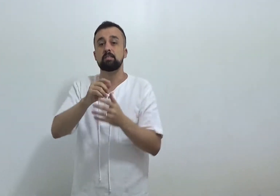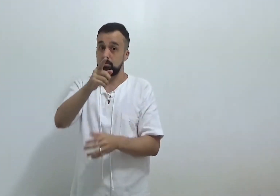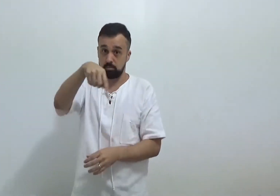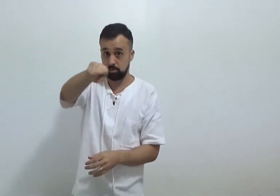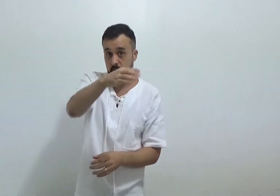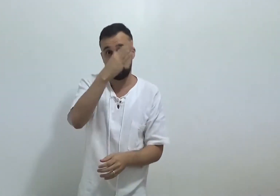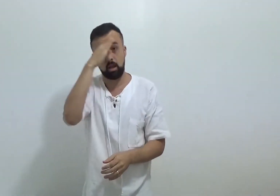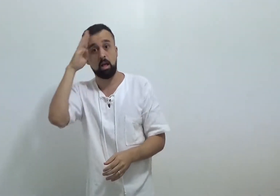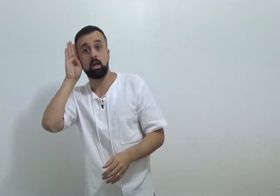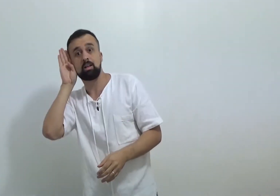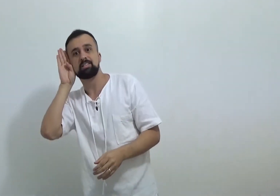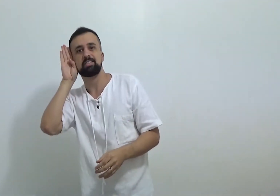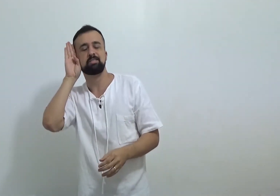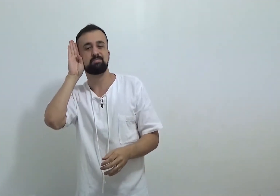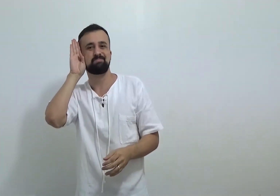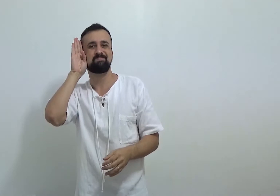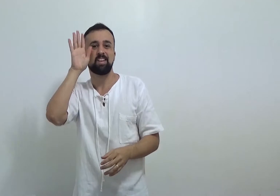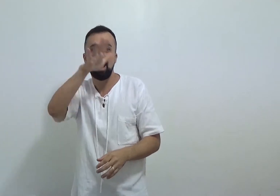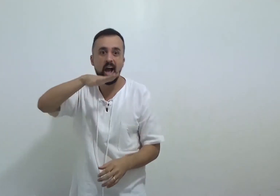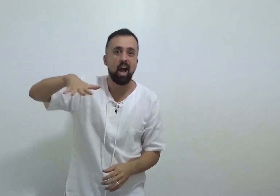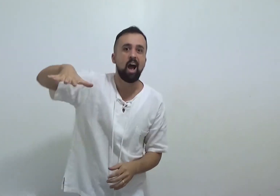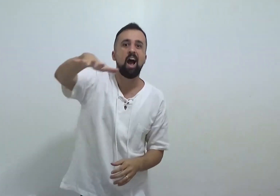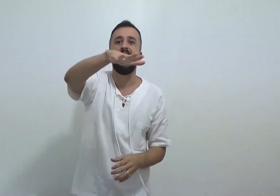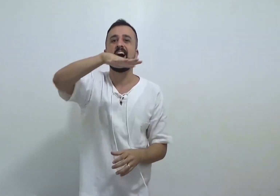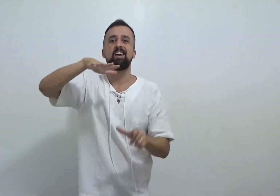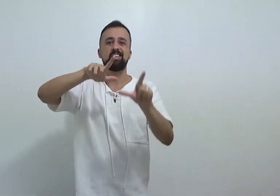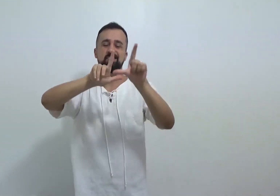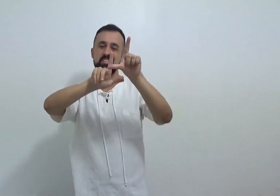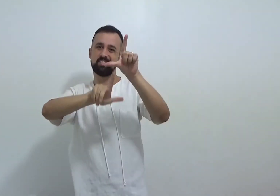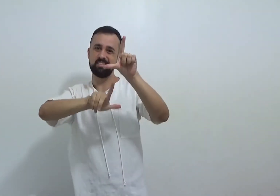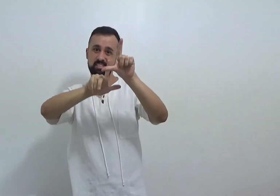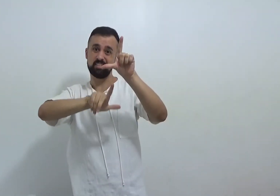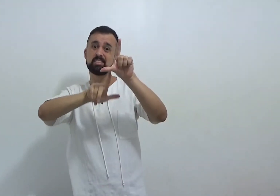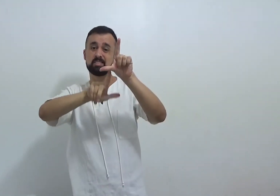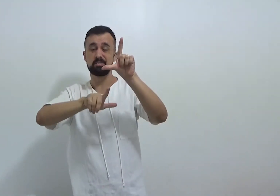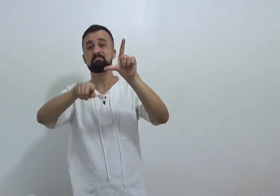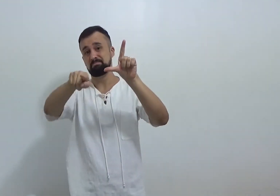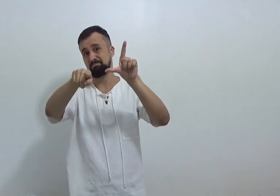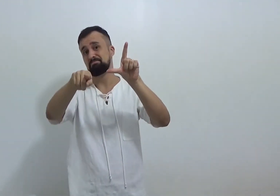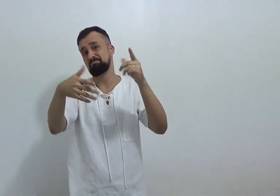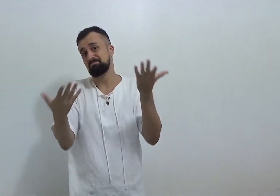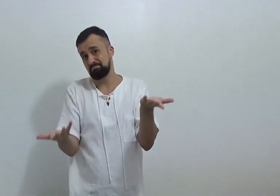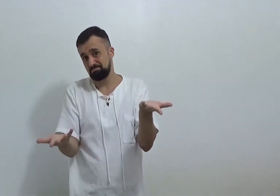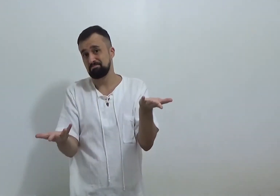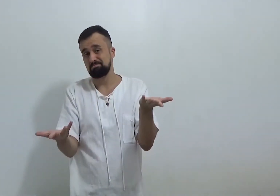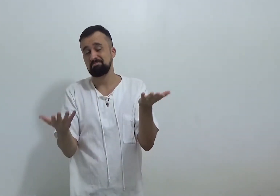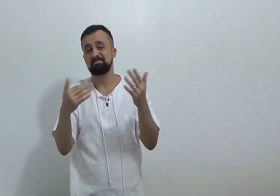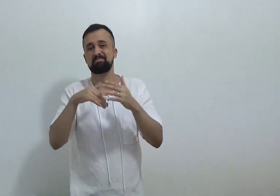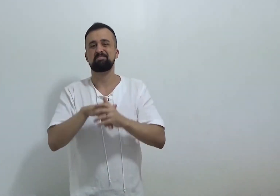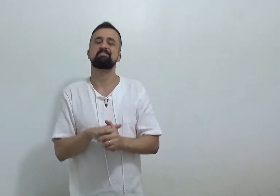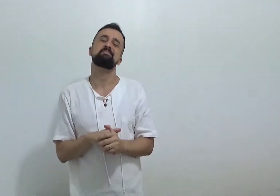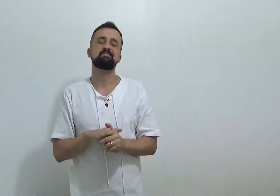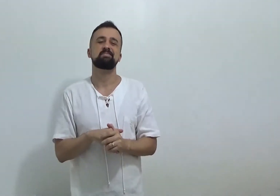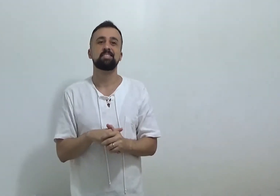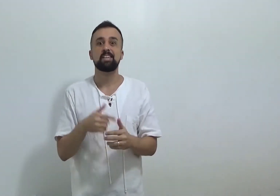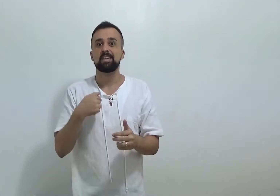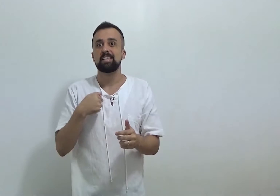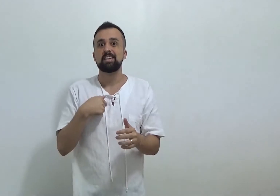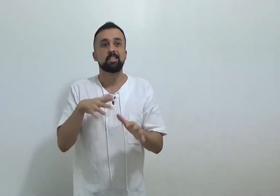vocês, motivar como acadêmicos e acadêmicas da grande área de letras que são.